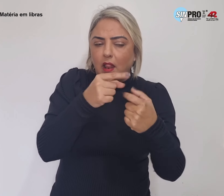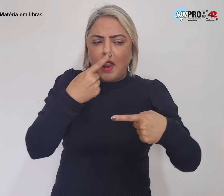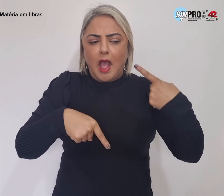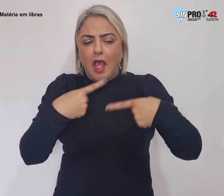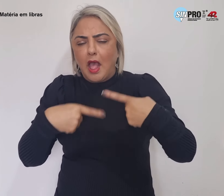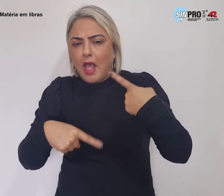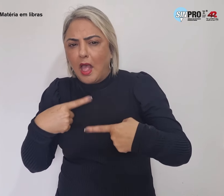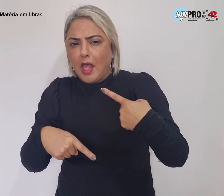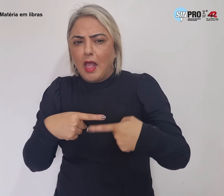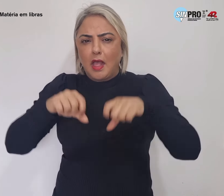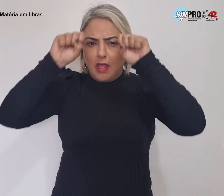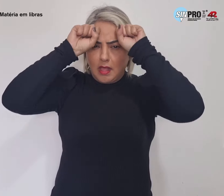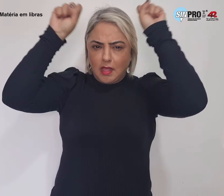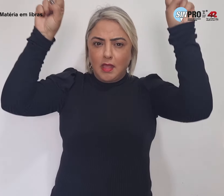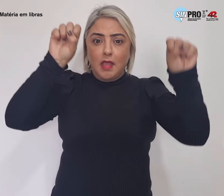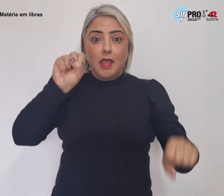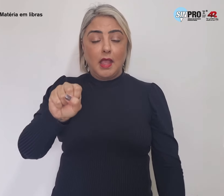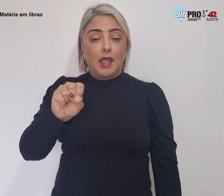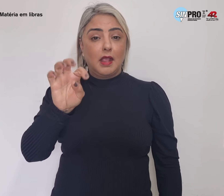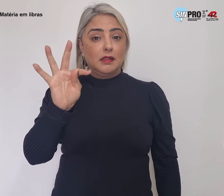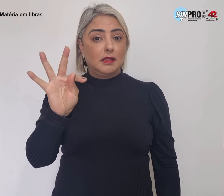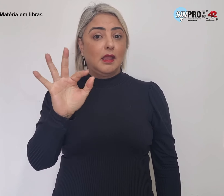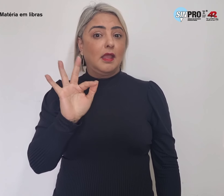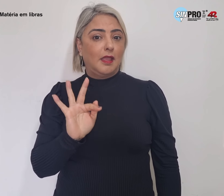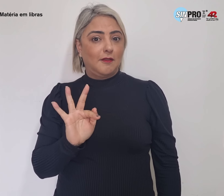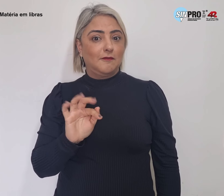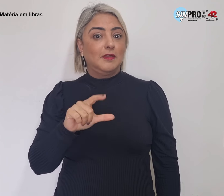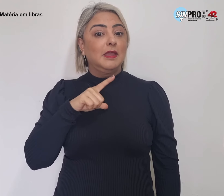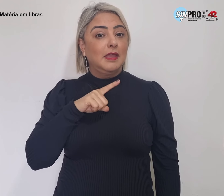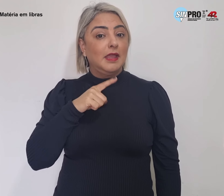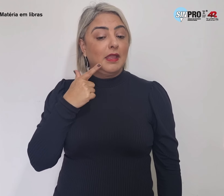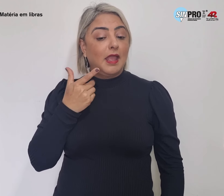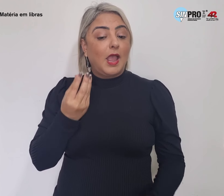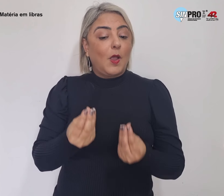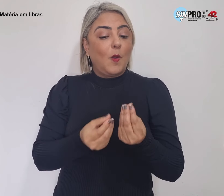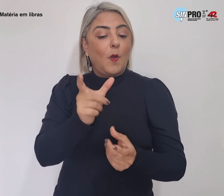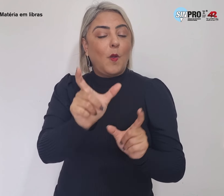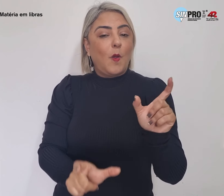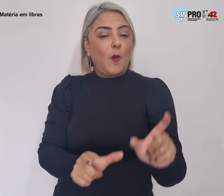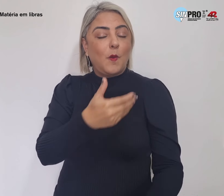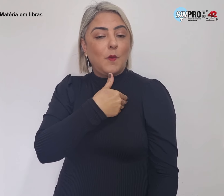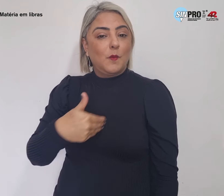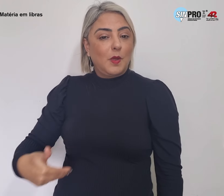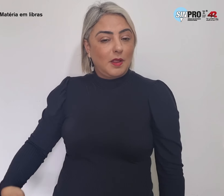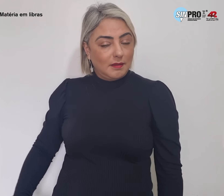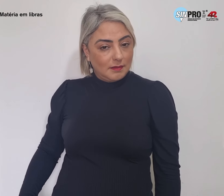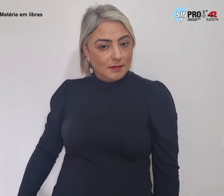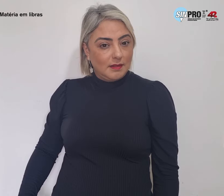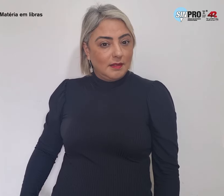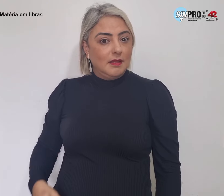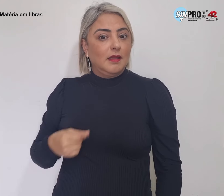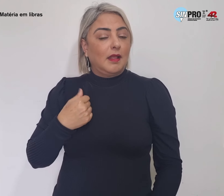STF, mas que é a forma como o governo está estabelecendo a